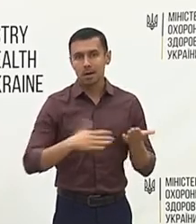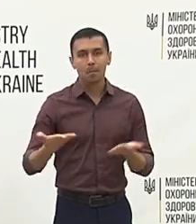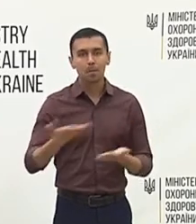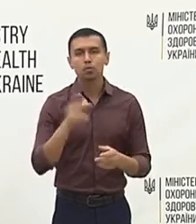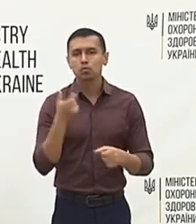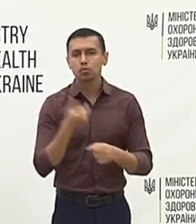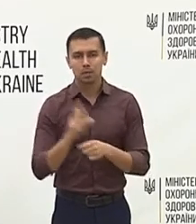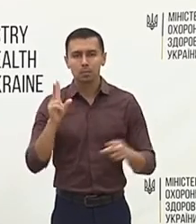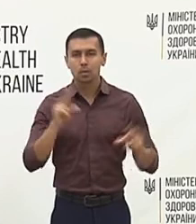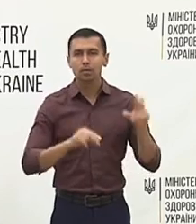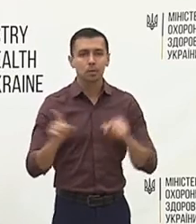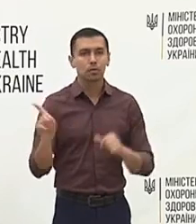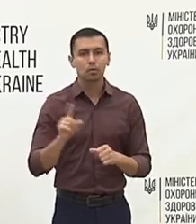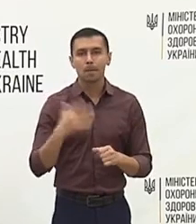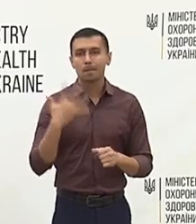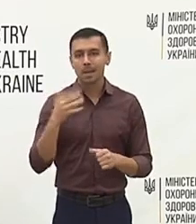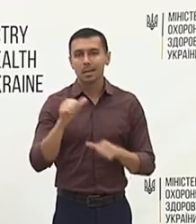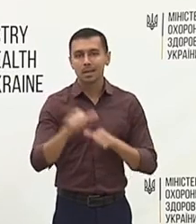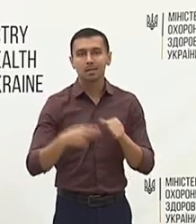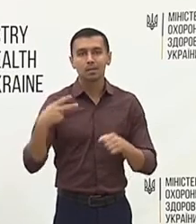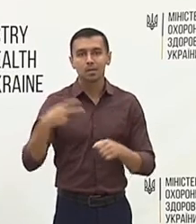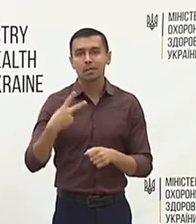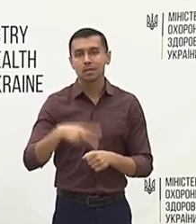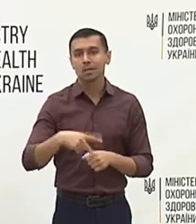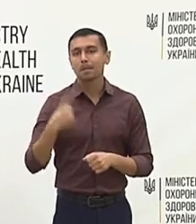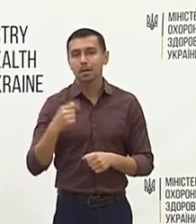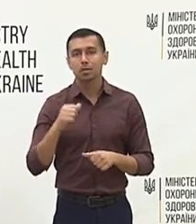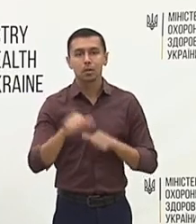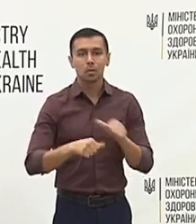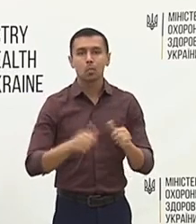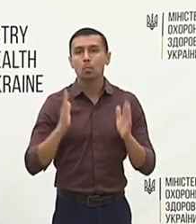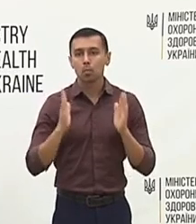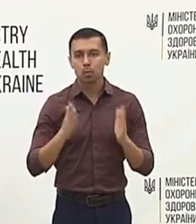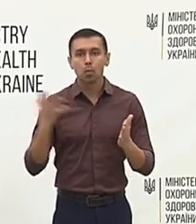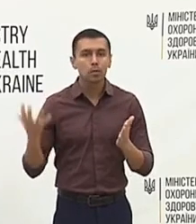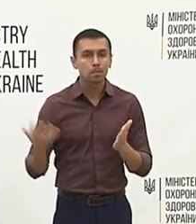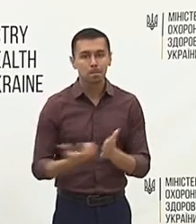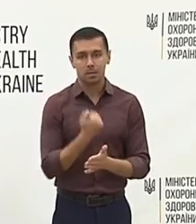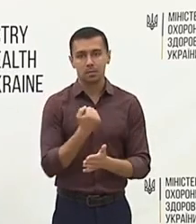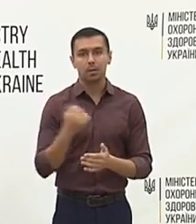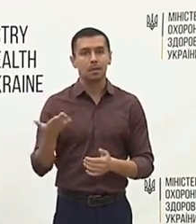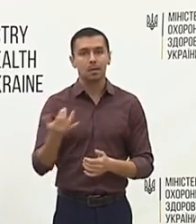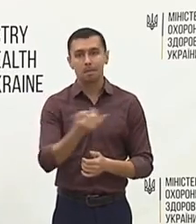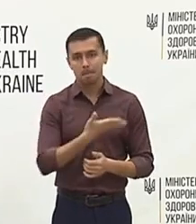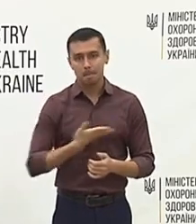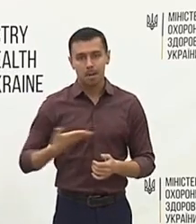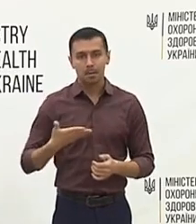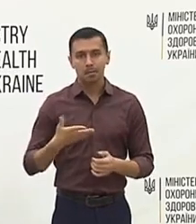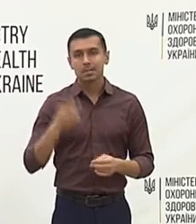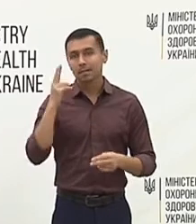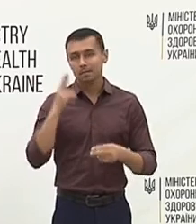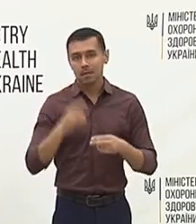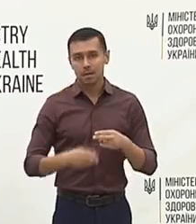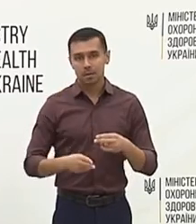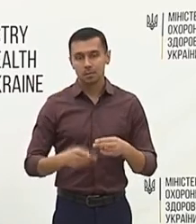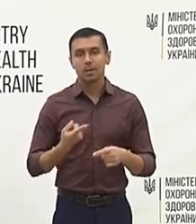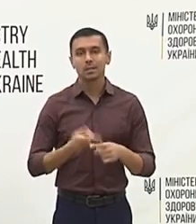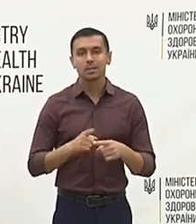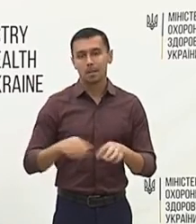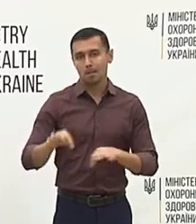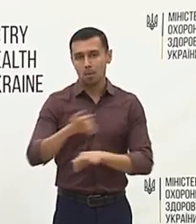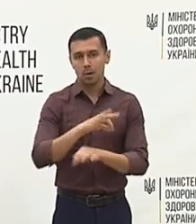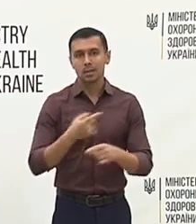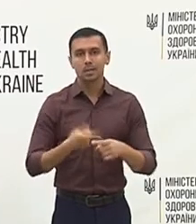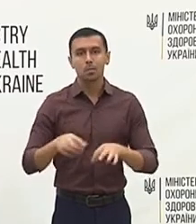дуже сподіваємося, що п'ятий рік, 2021 рік, буде успішним, і ми завершимо цей